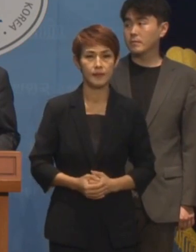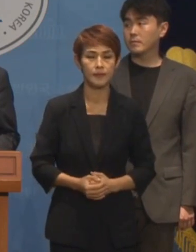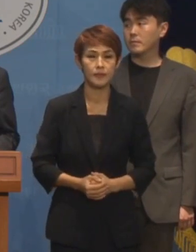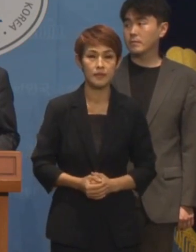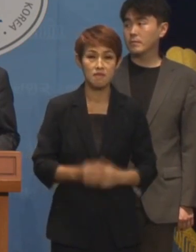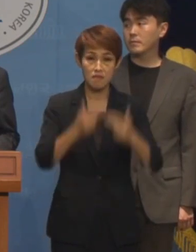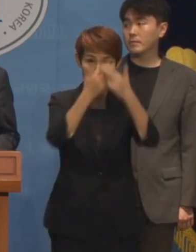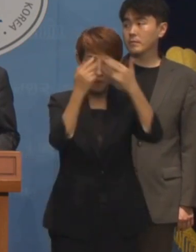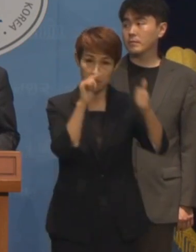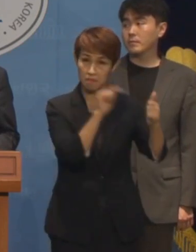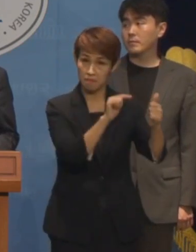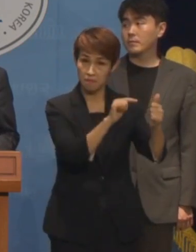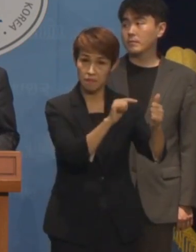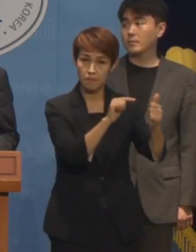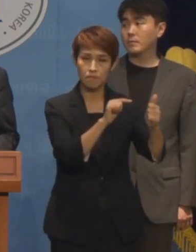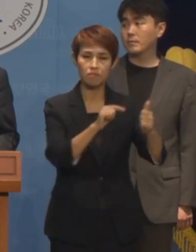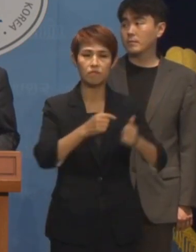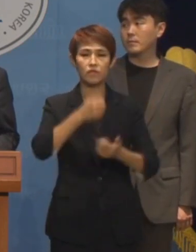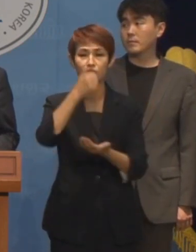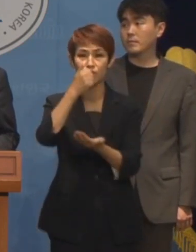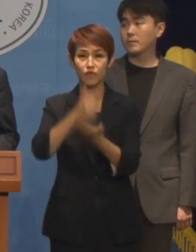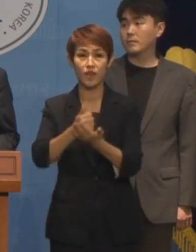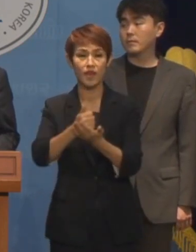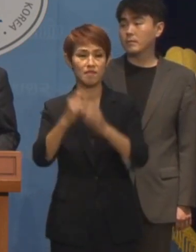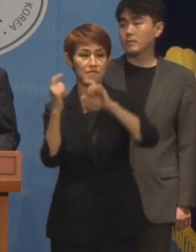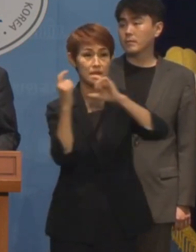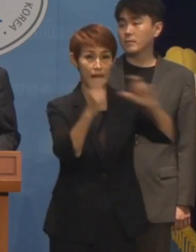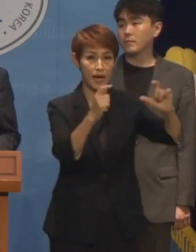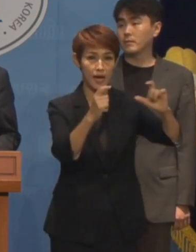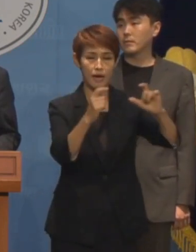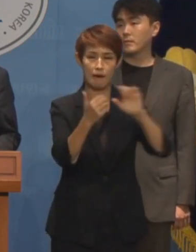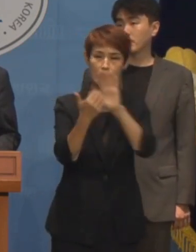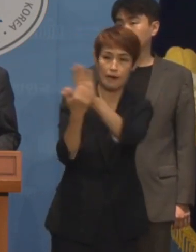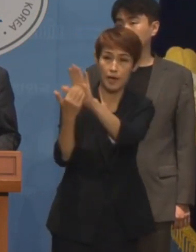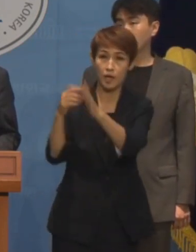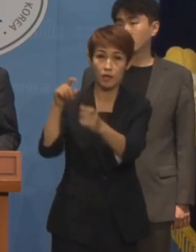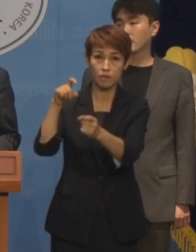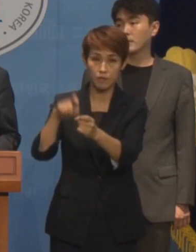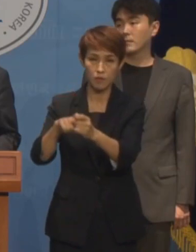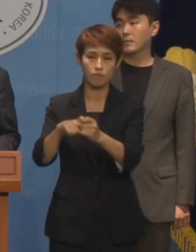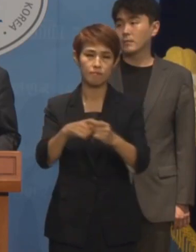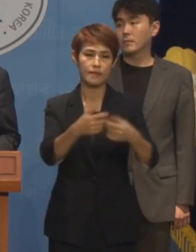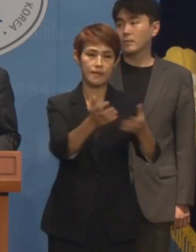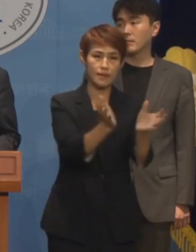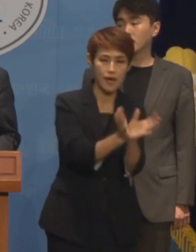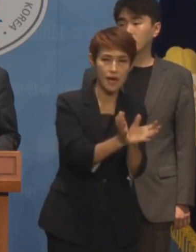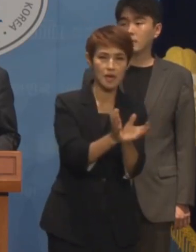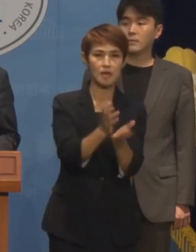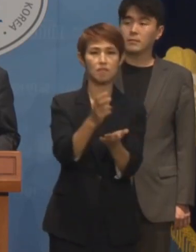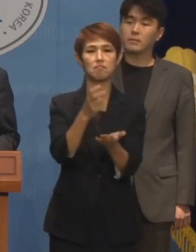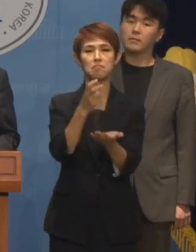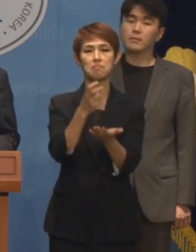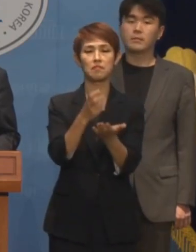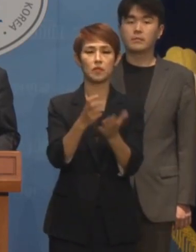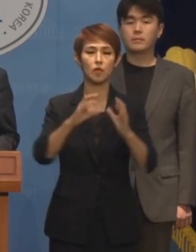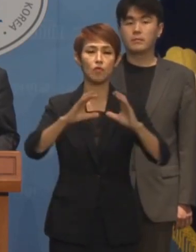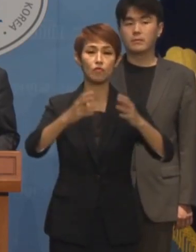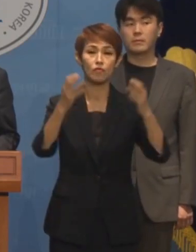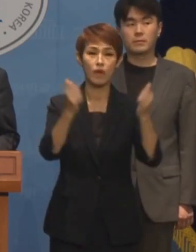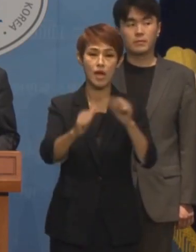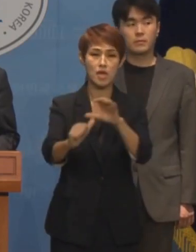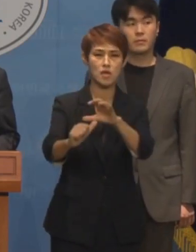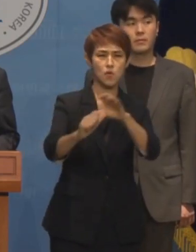이재명 피고는 유죄 판결을 모면하기 위해 정당과 입법부를 이용한 모든 수단을